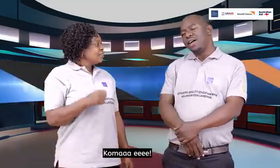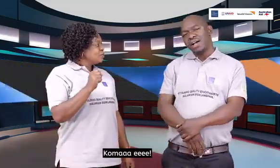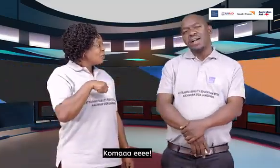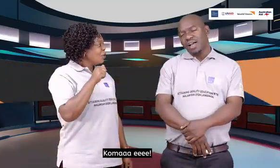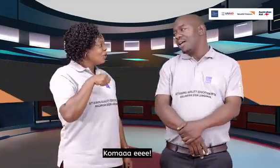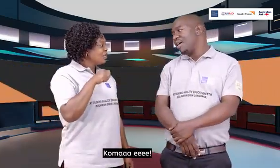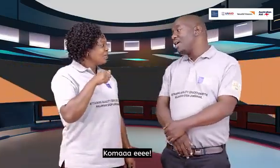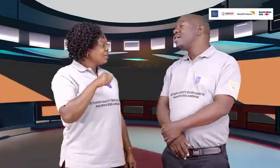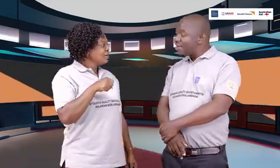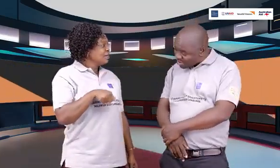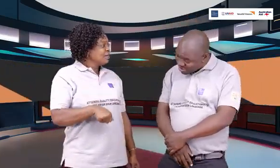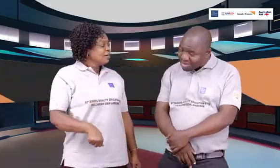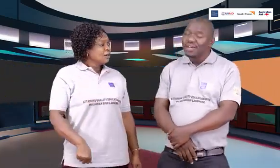Koma